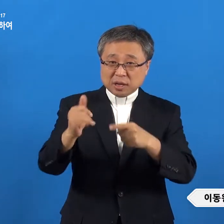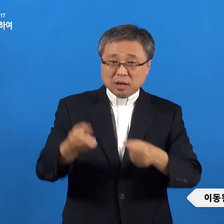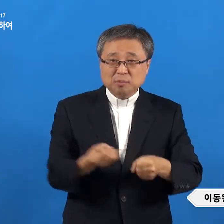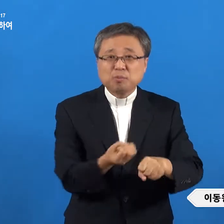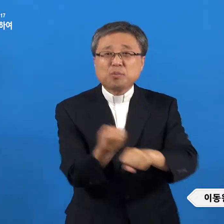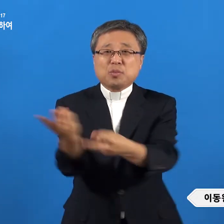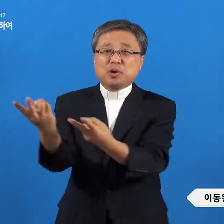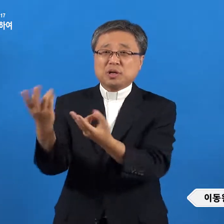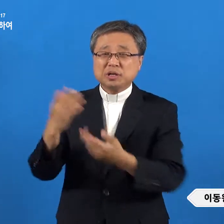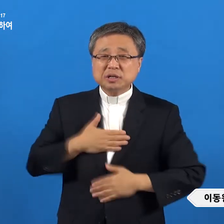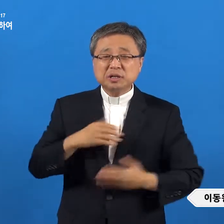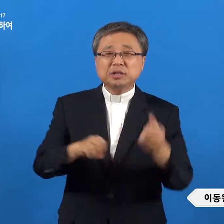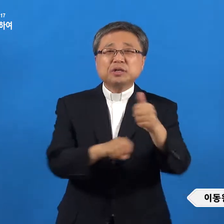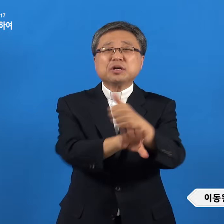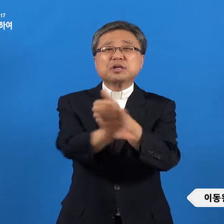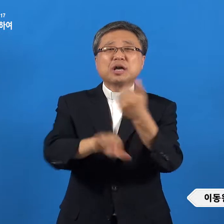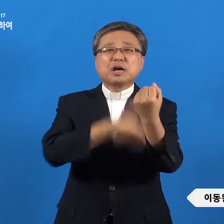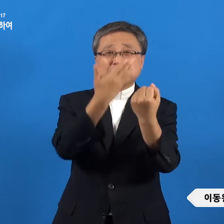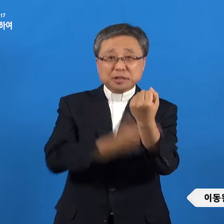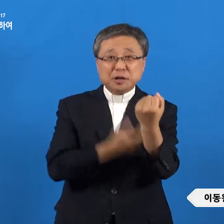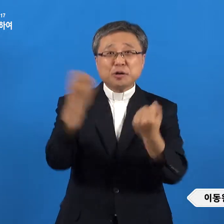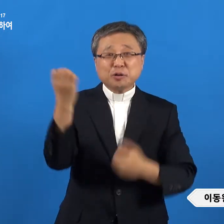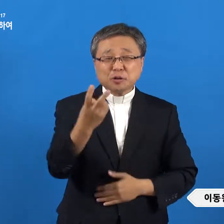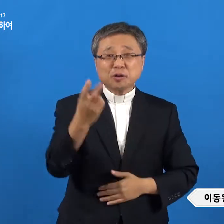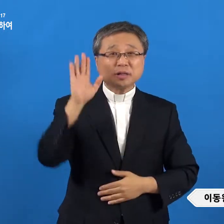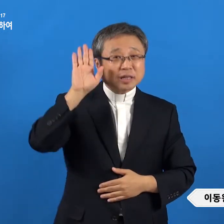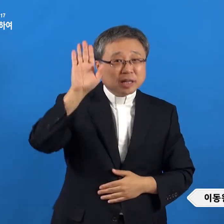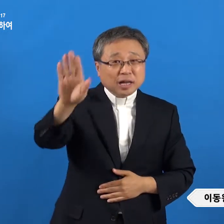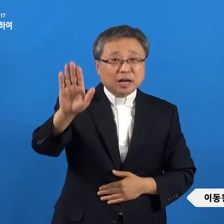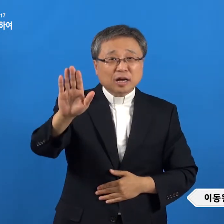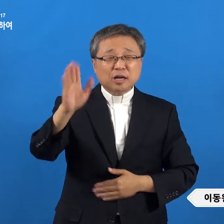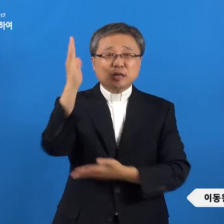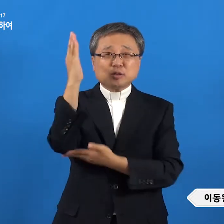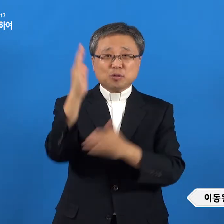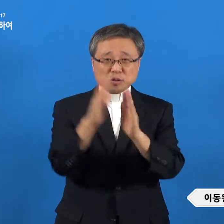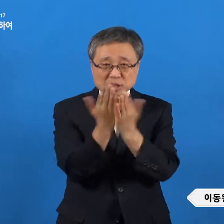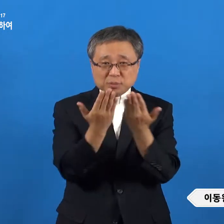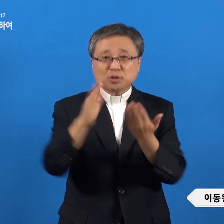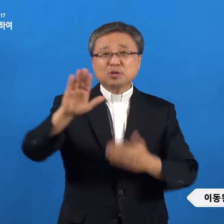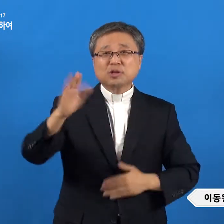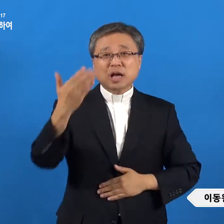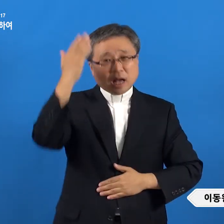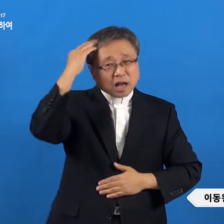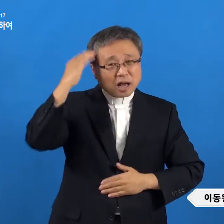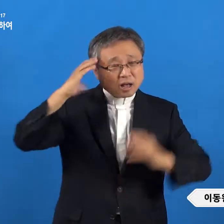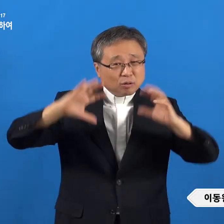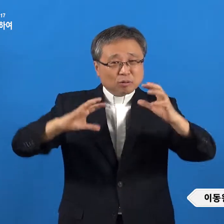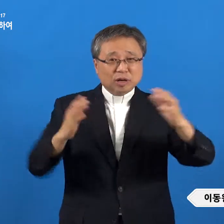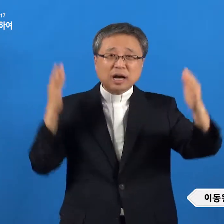그 영향력. 그리고 그것이 나중에 설교집이 되고 한국까지 오게 되고 나도 그의 설교를